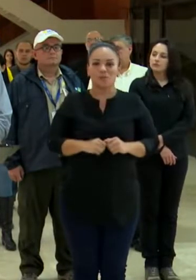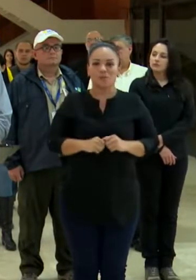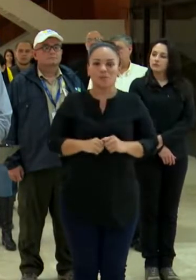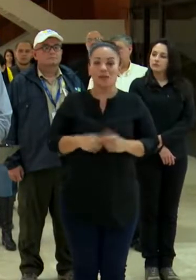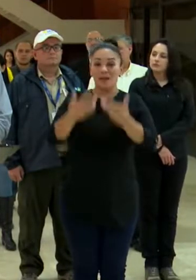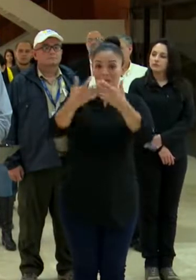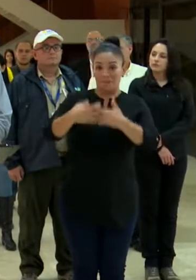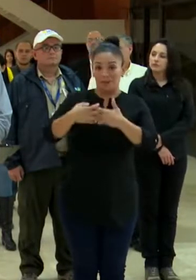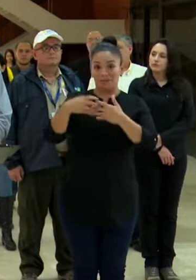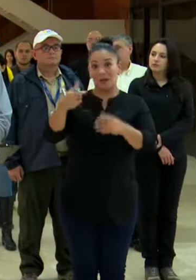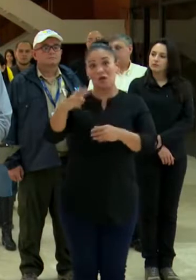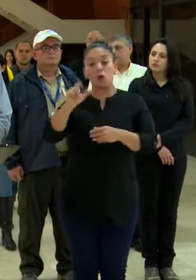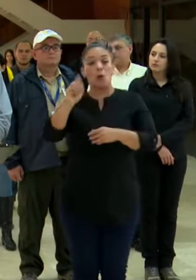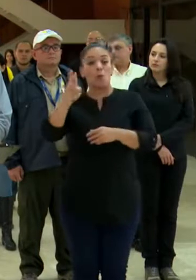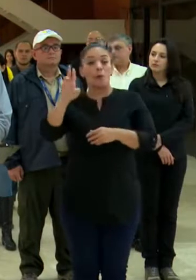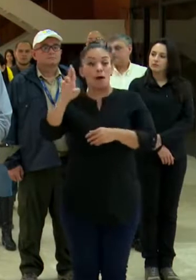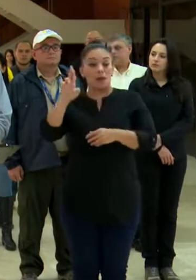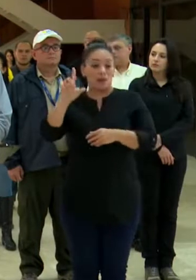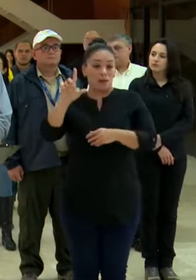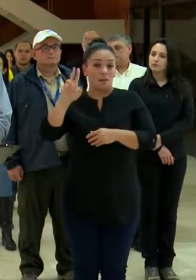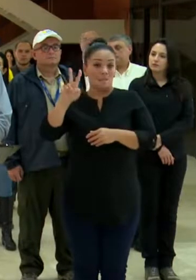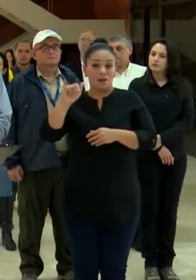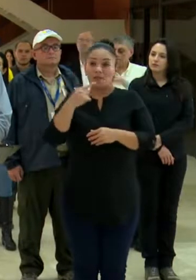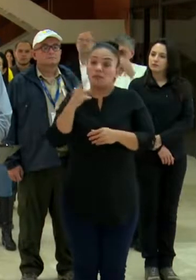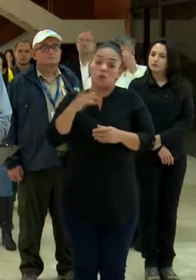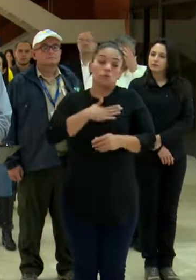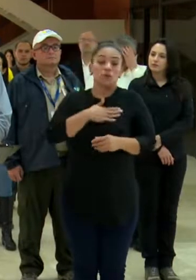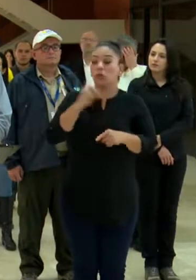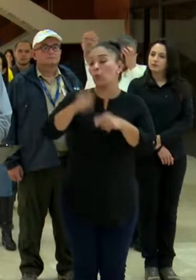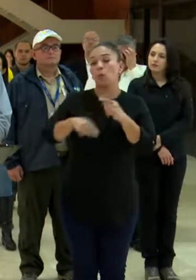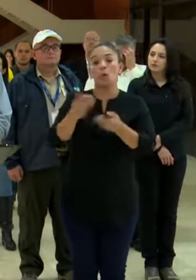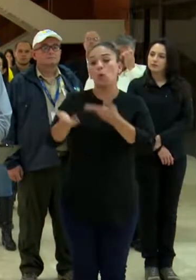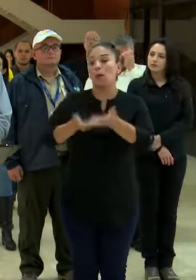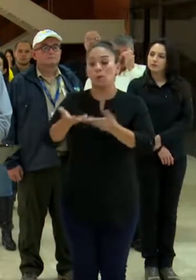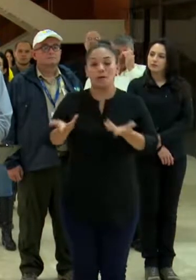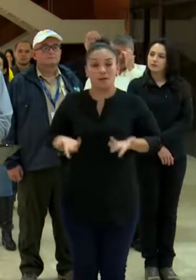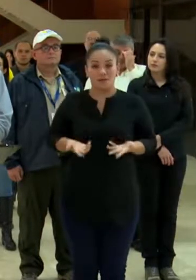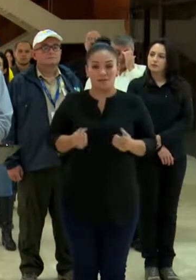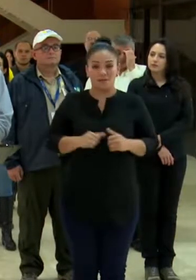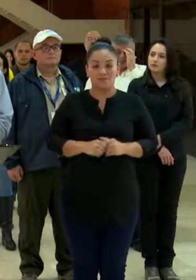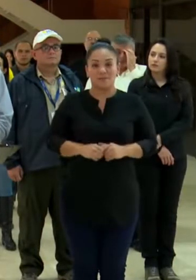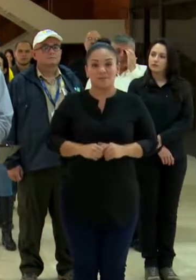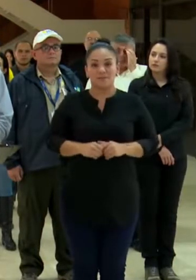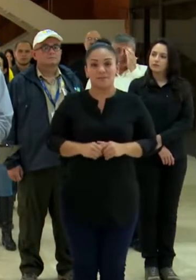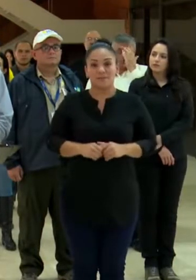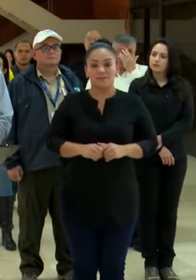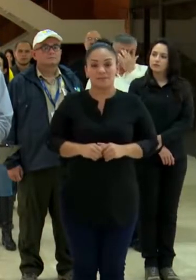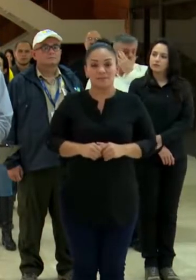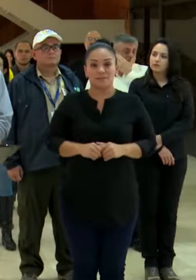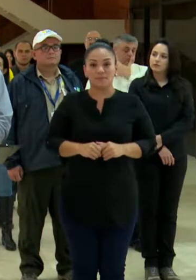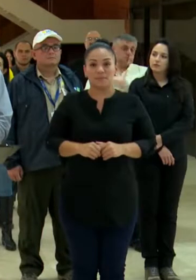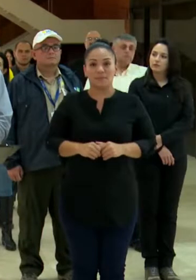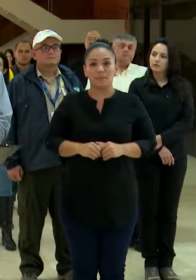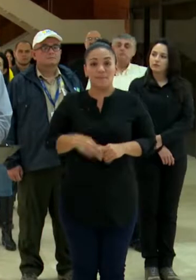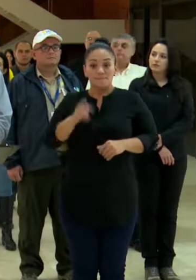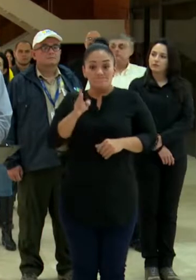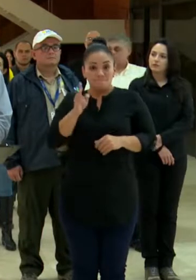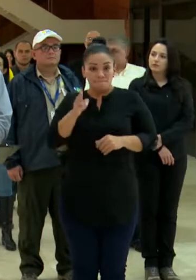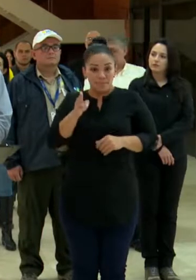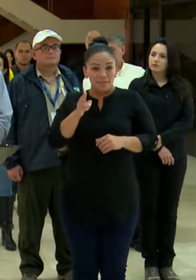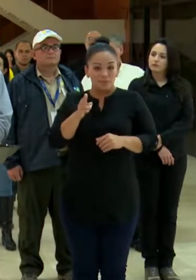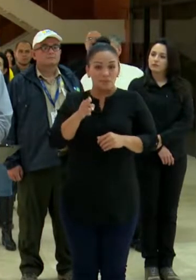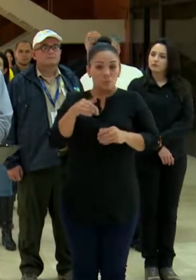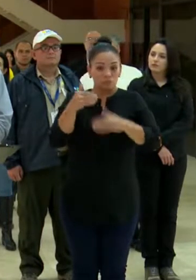Vía dijo que lo lamentaba mucho, pero que no podía colaborar. La misma gestión la estamos haciendo hoy, y